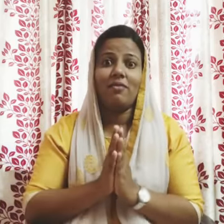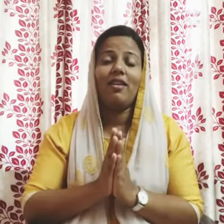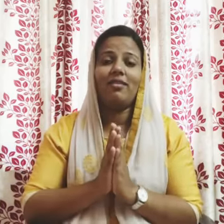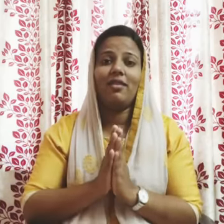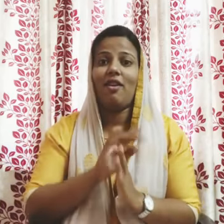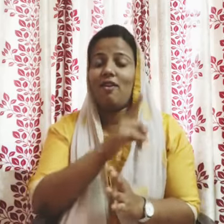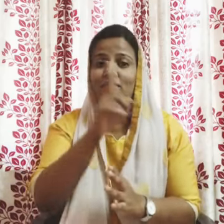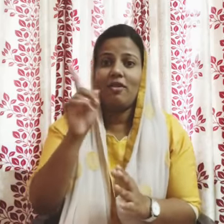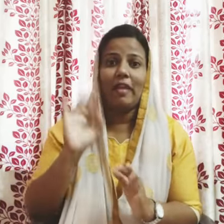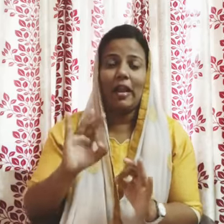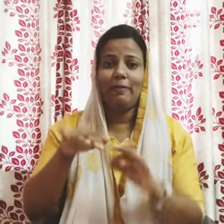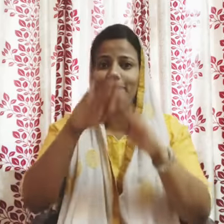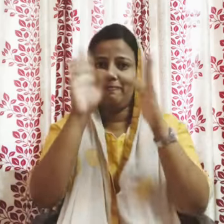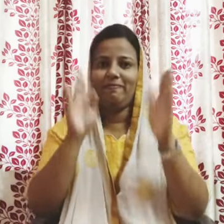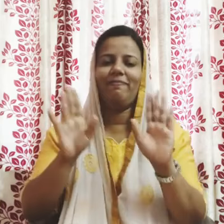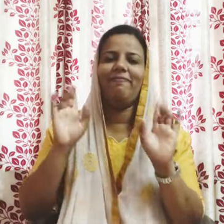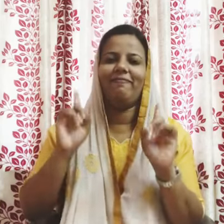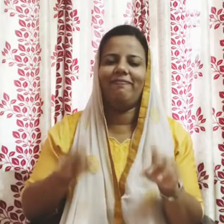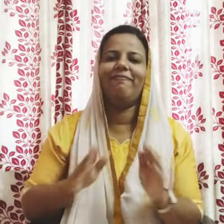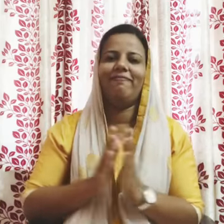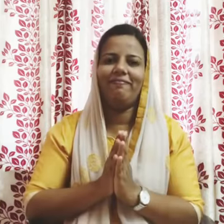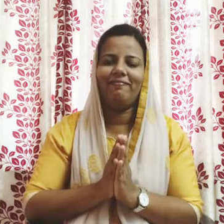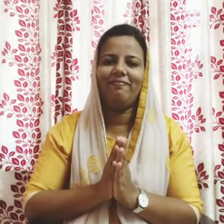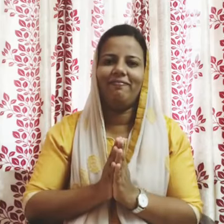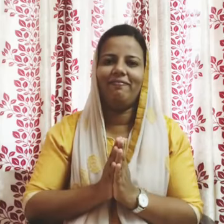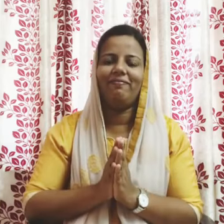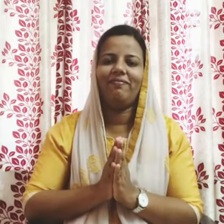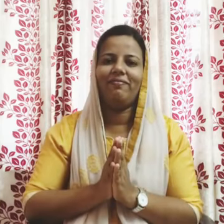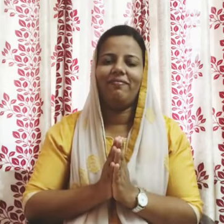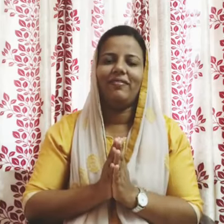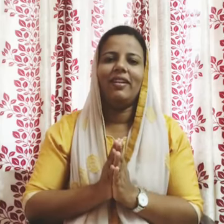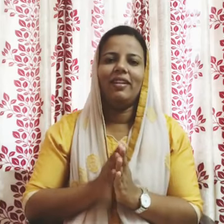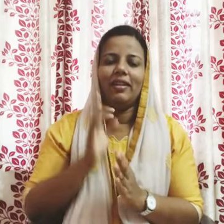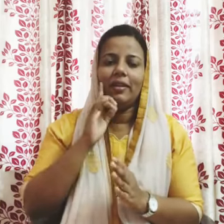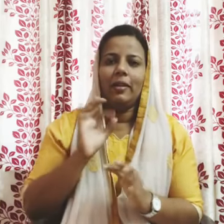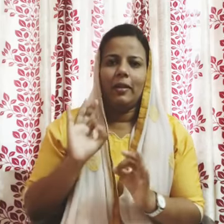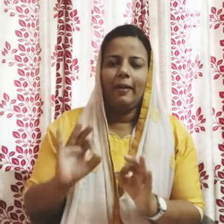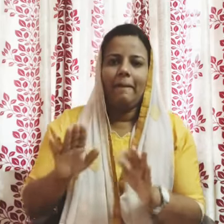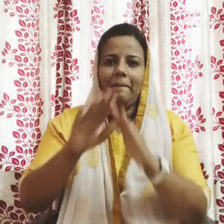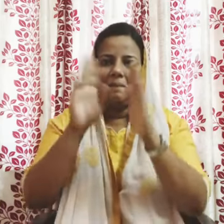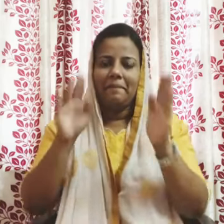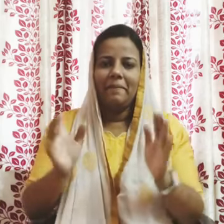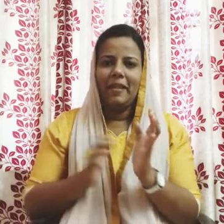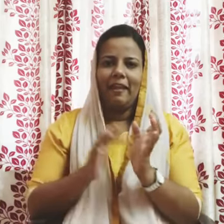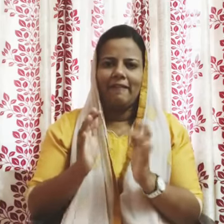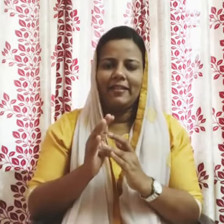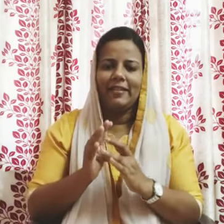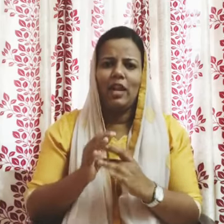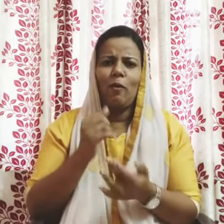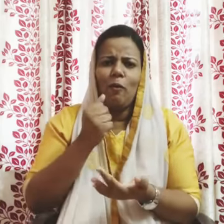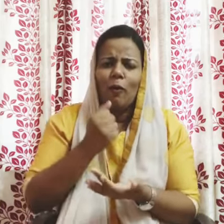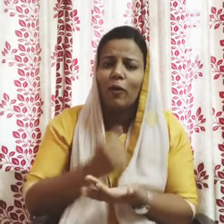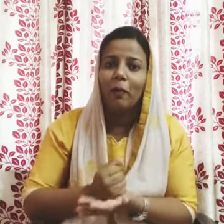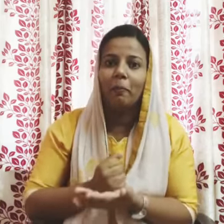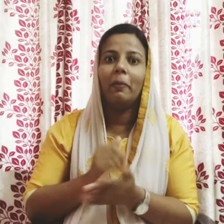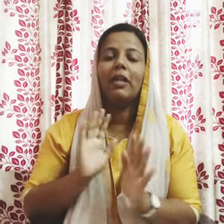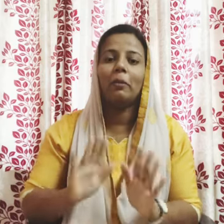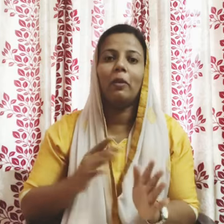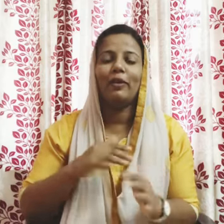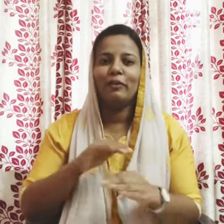പ്രാർത്ഥിക്കുകയും ഒരുങ്ങുകയും ചെയ്യേണ്ട ദിവസമാണ് സഭായോഗത്തിന് വേണ്ടി. അപ്പോൾ സഭായോഗത്തിന് വേണ്ടി ഒരുങ്ങി ദൈവസന്നിധിയിൽ ഇരിക്കുമ്പോൾ നിശ്ചയമായിട്ടും കർത്താവ്